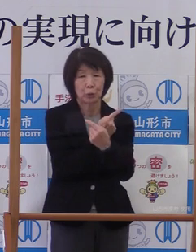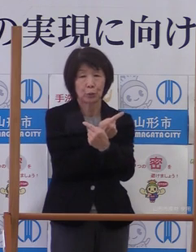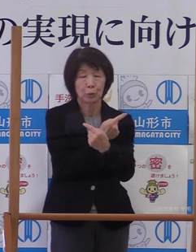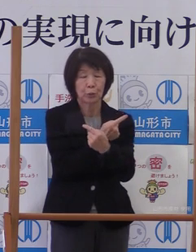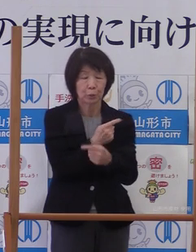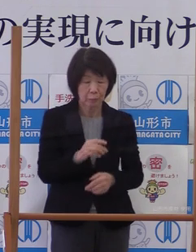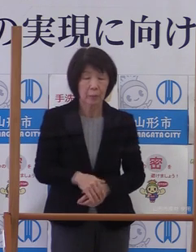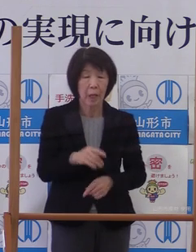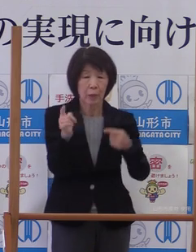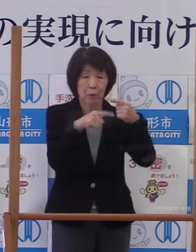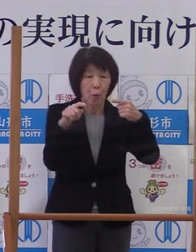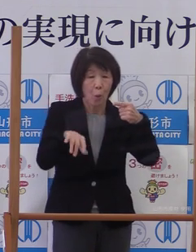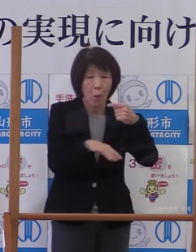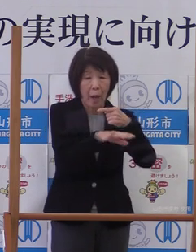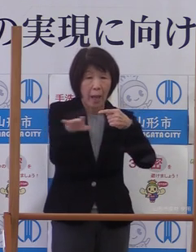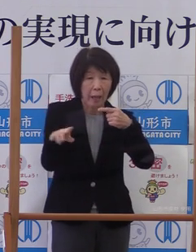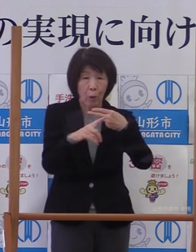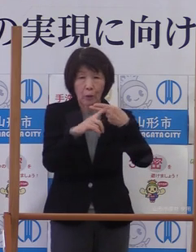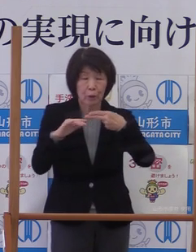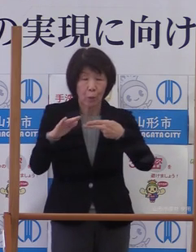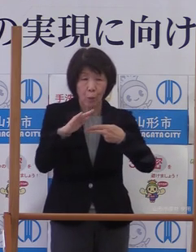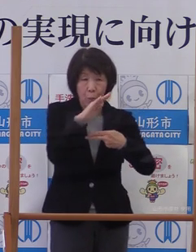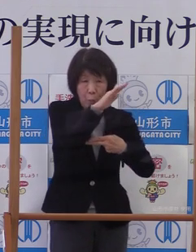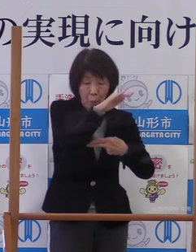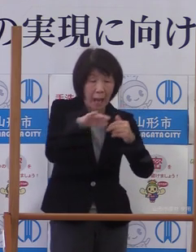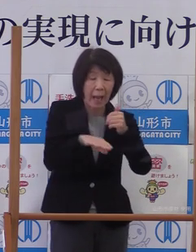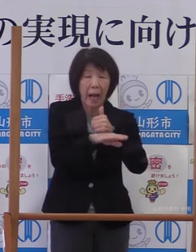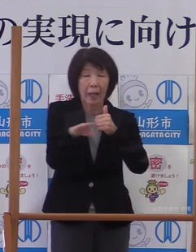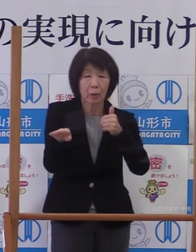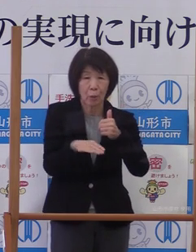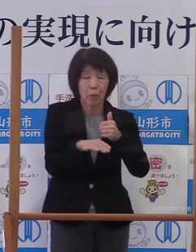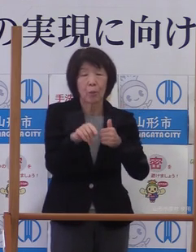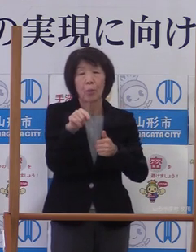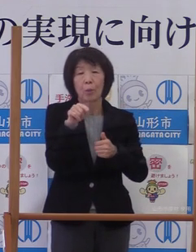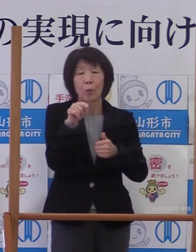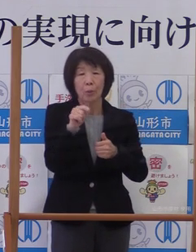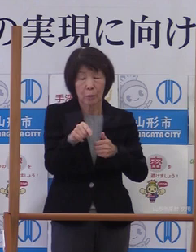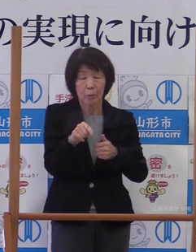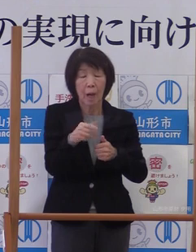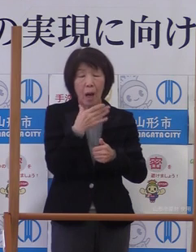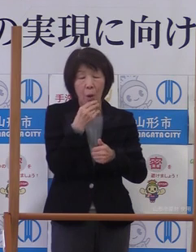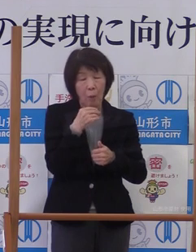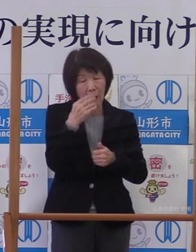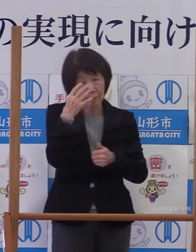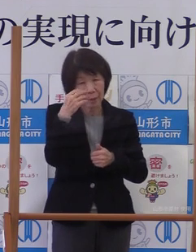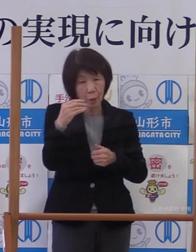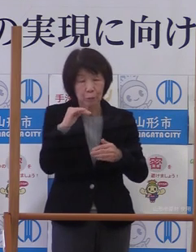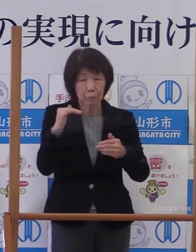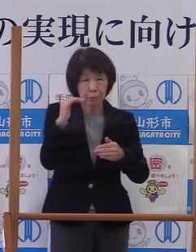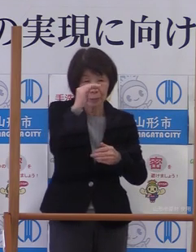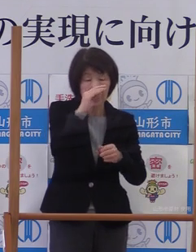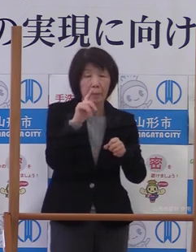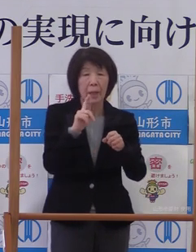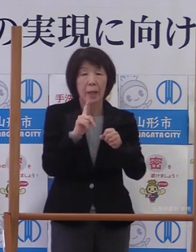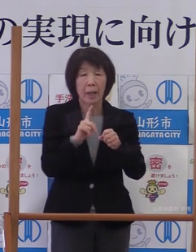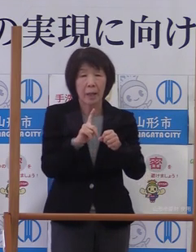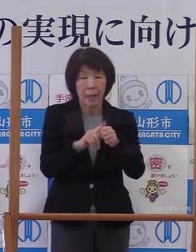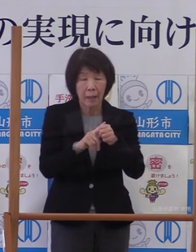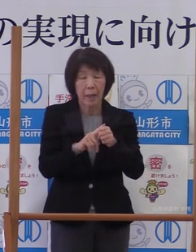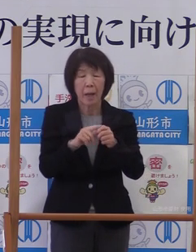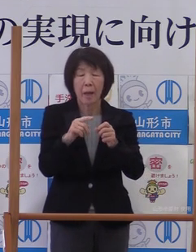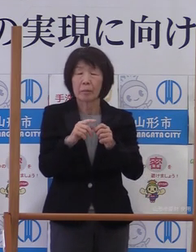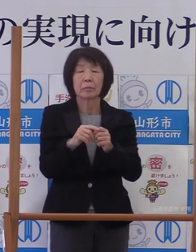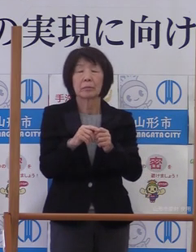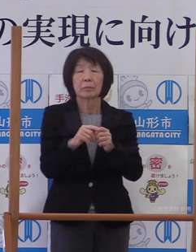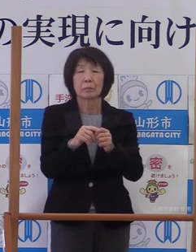都市公園の機能向上に向けた環境整備では、公園の利便性や魅力を高めるためパーク PFI の導